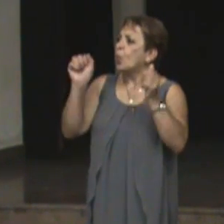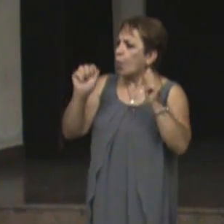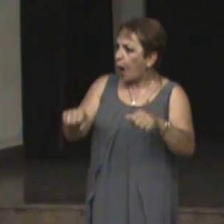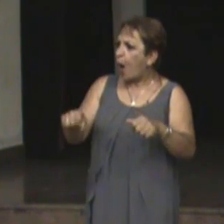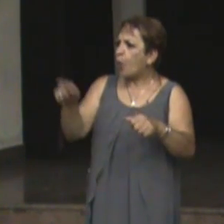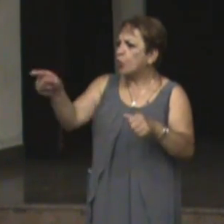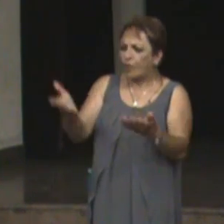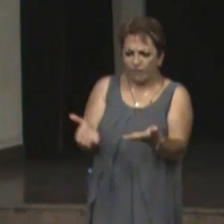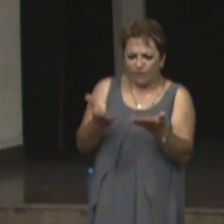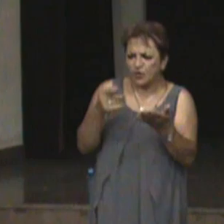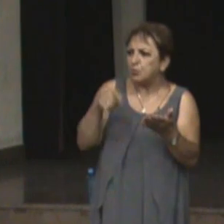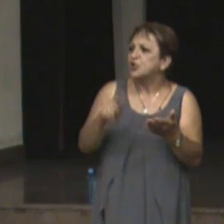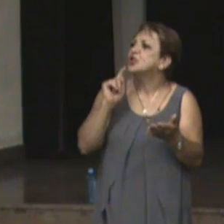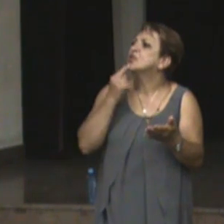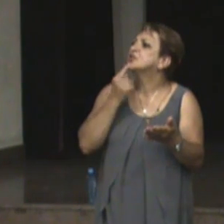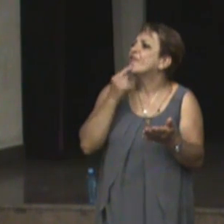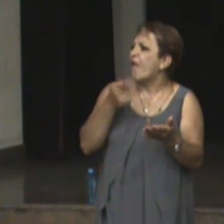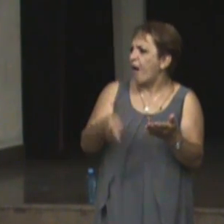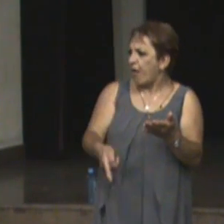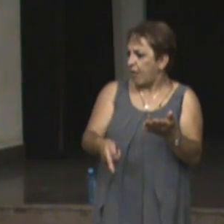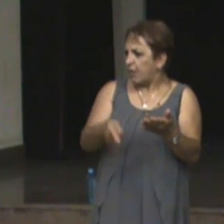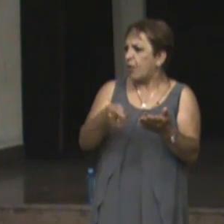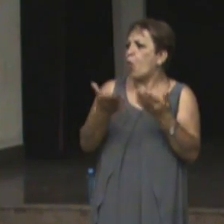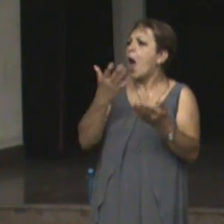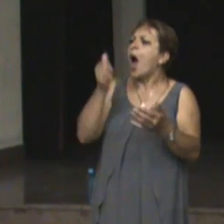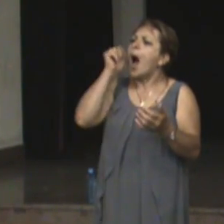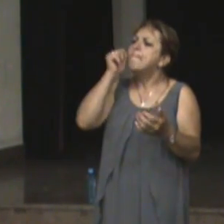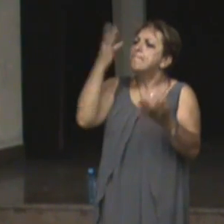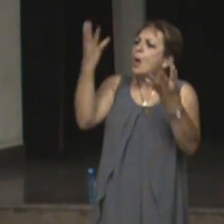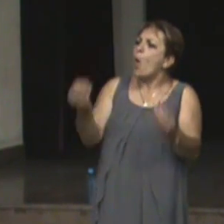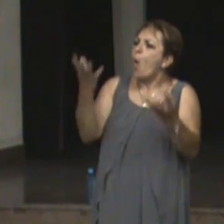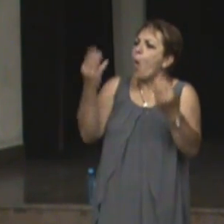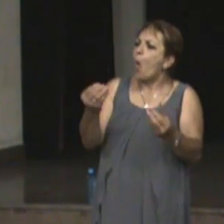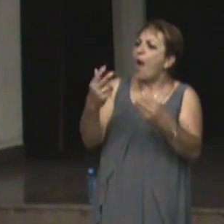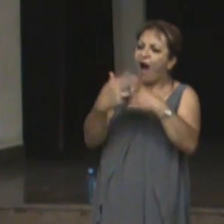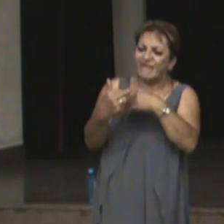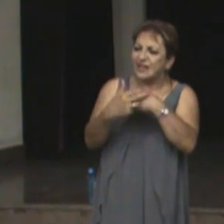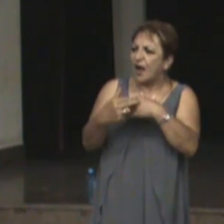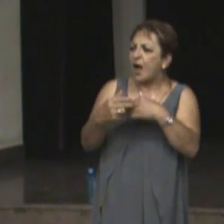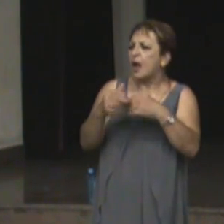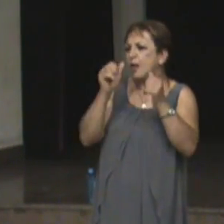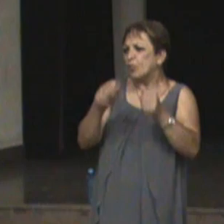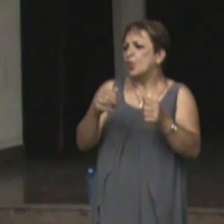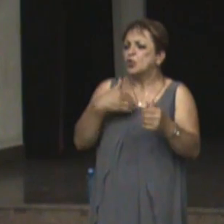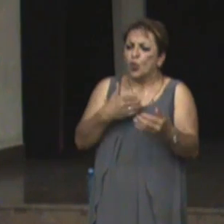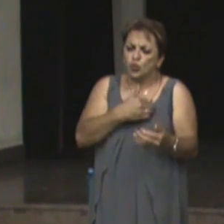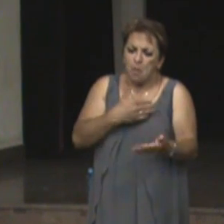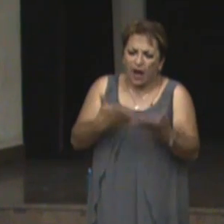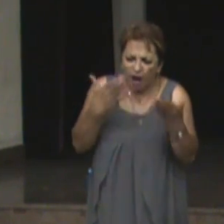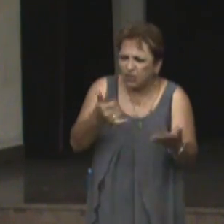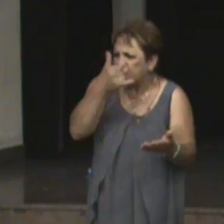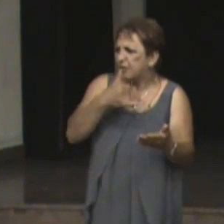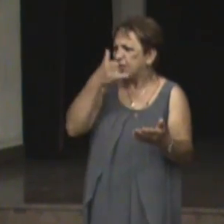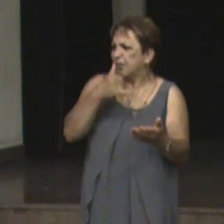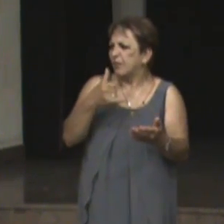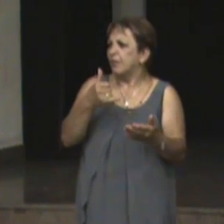դժվարանում եմ սահմանված կարգամած, այն իմ ամենօրյա ընթերցանություններ ավետարան, երբեմն լինում եմ պես, որ չեմ կարողանում արդար,